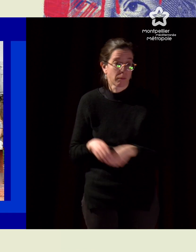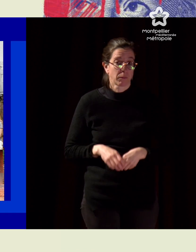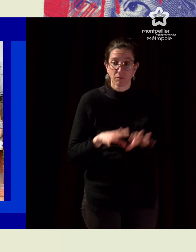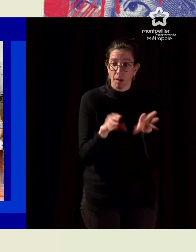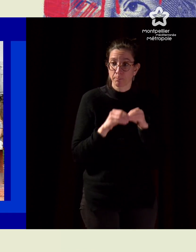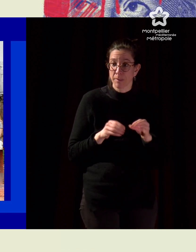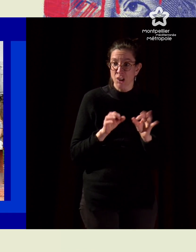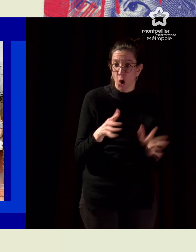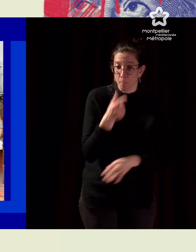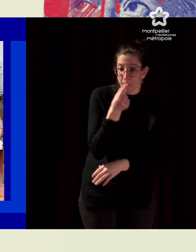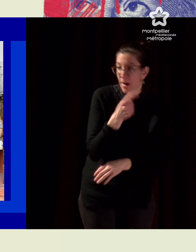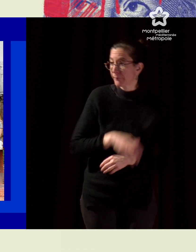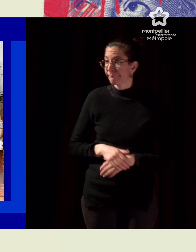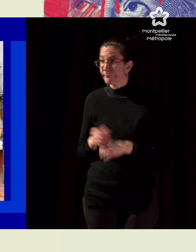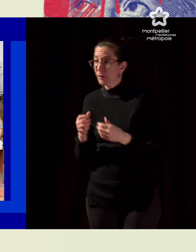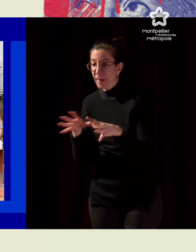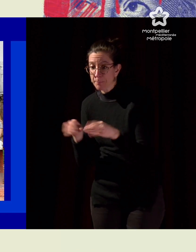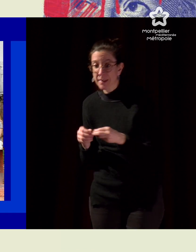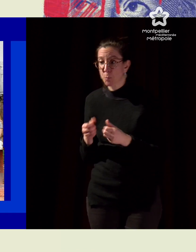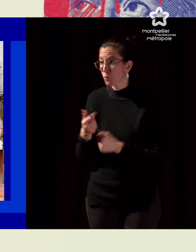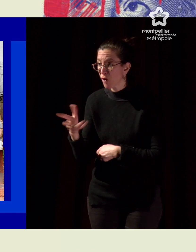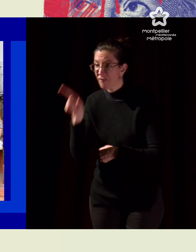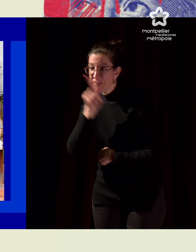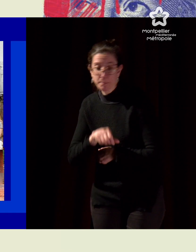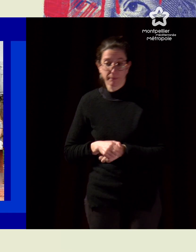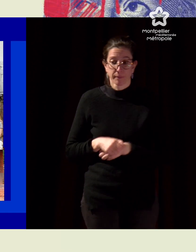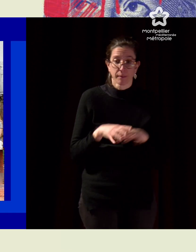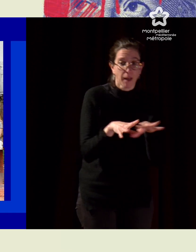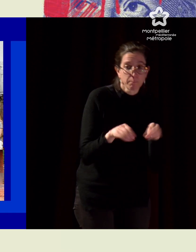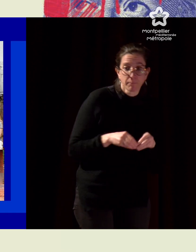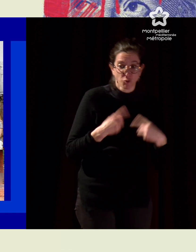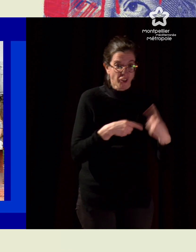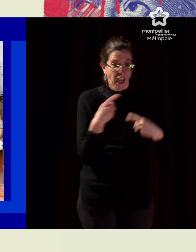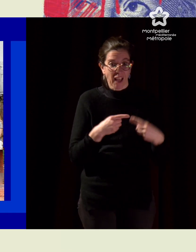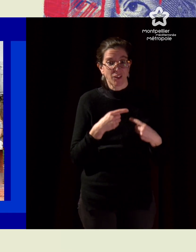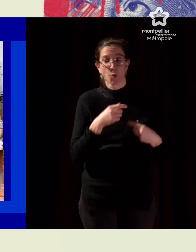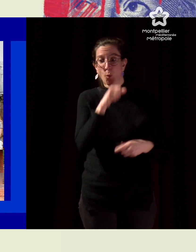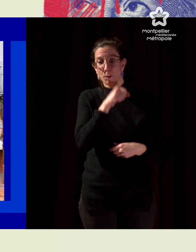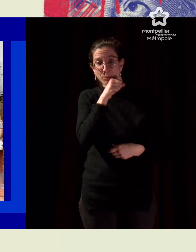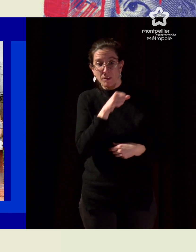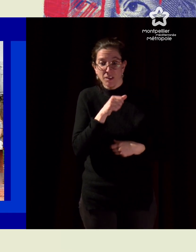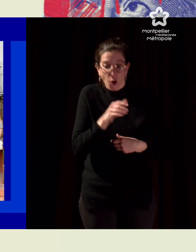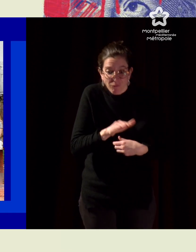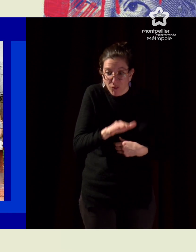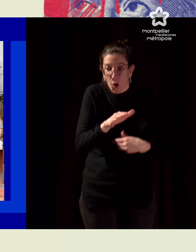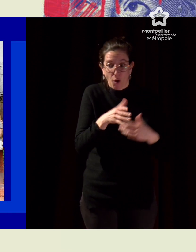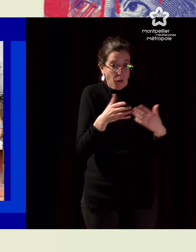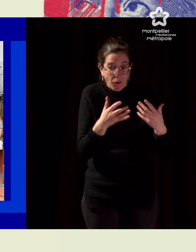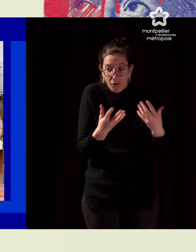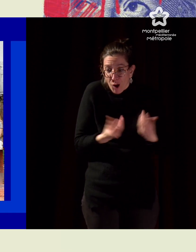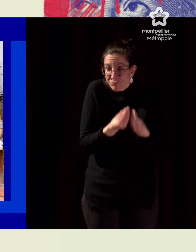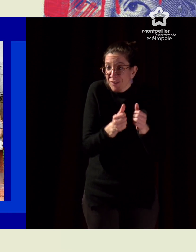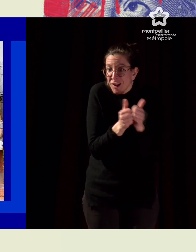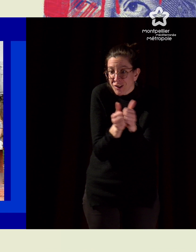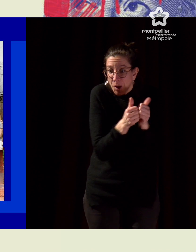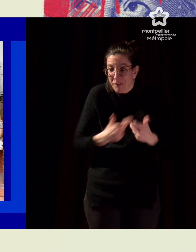des familles avec plusieurs hommes, vous avez des familles où toutes les générations vivent ensemble, d'autres où les gens sont par génération. Il y a